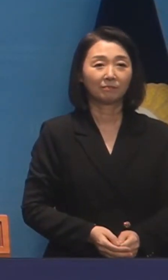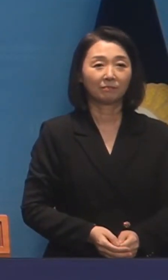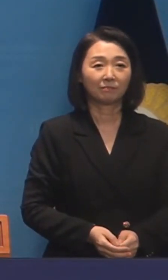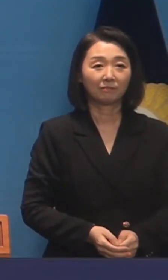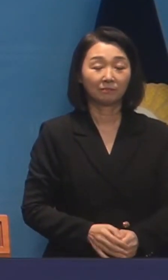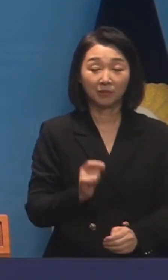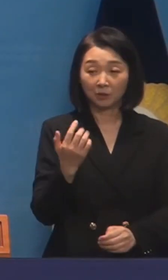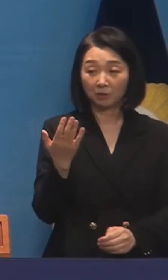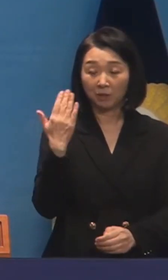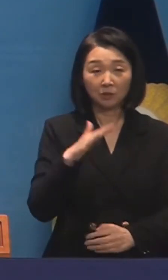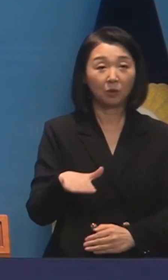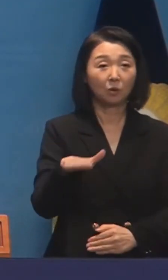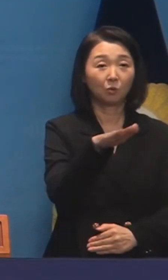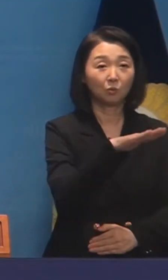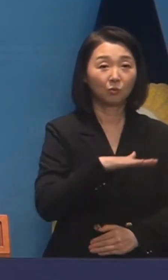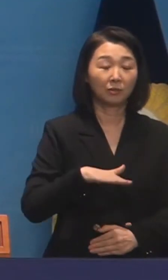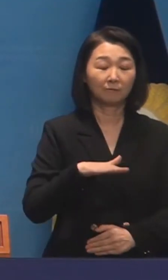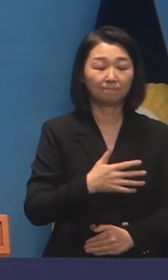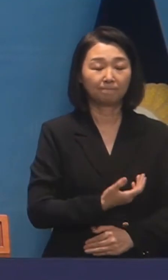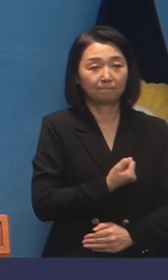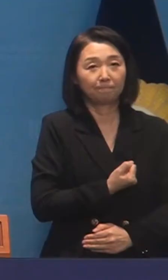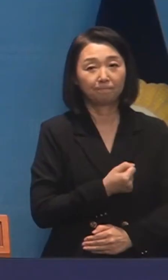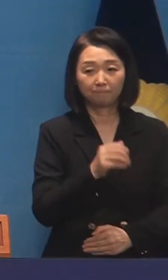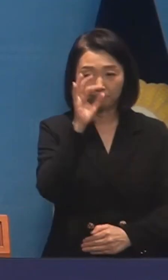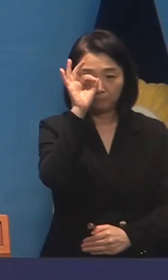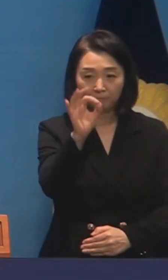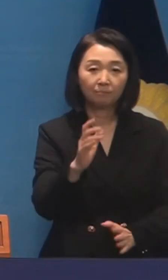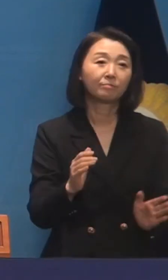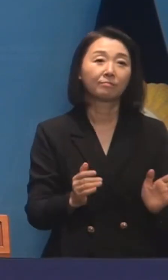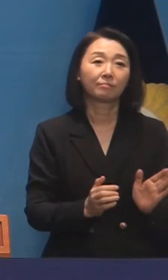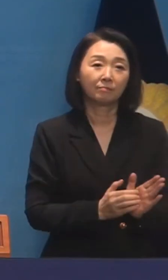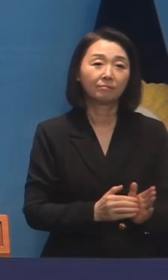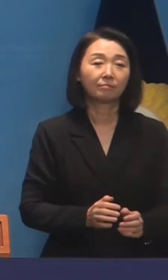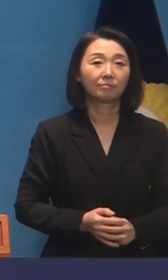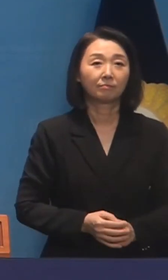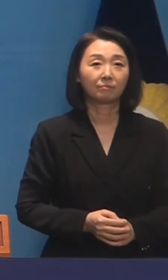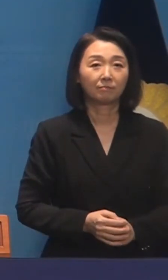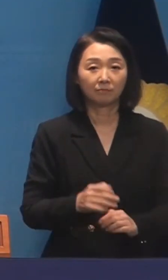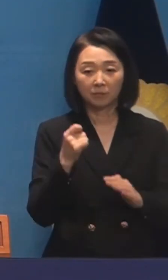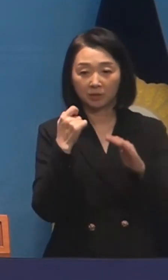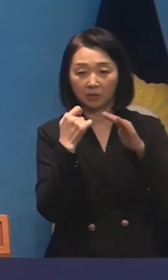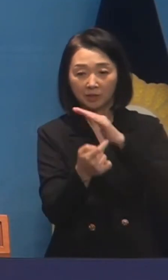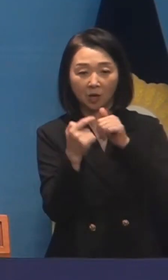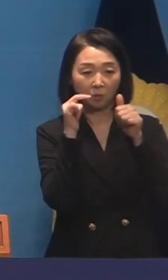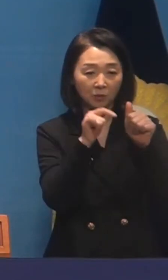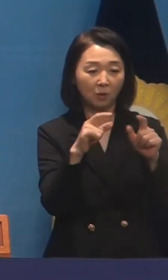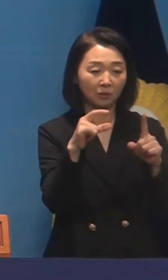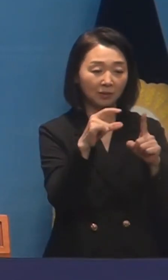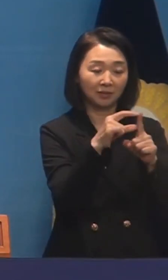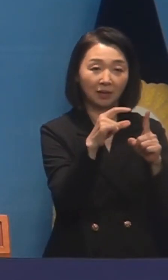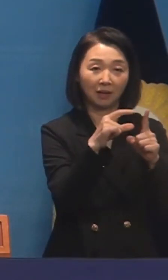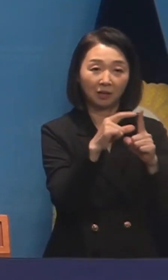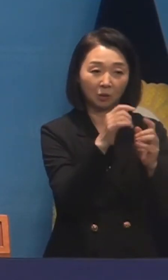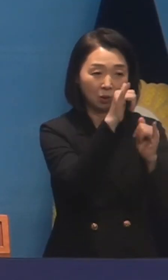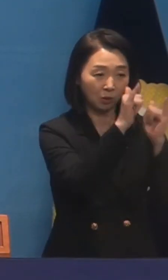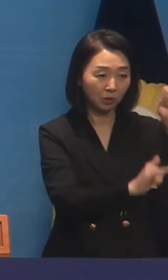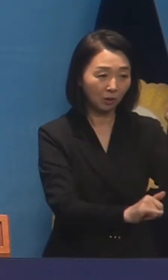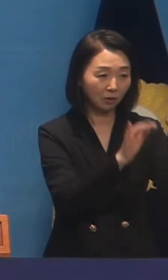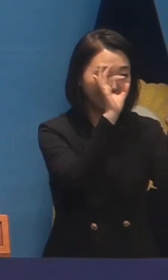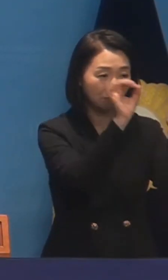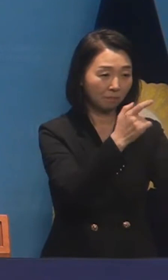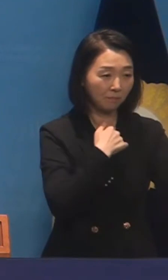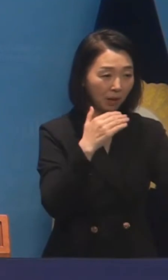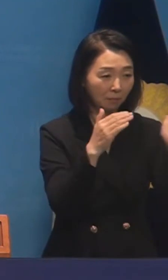얼마 전 우리는 충격적인 순간을 목격했습니다. 계엄령이라는 단어, 역사적으로만 들었던